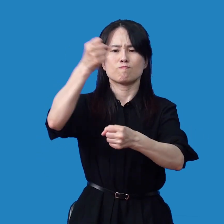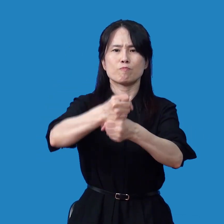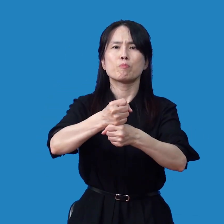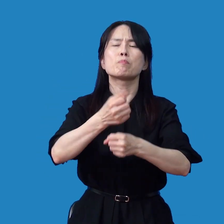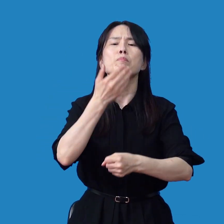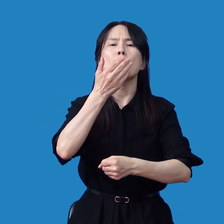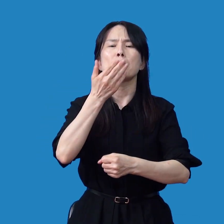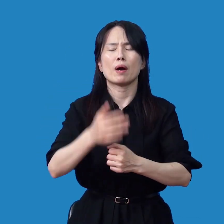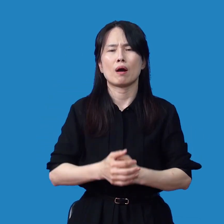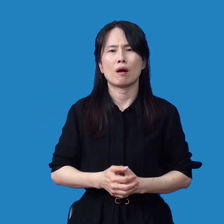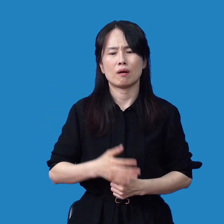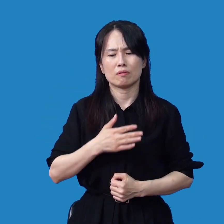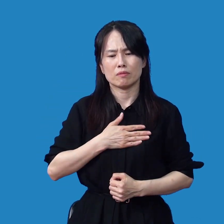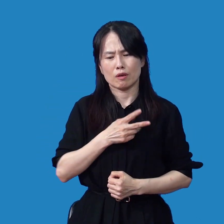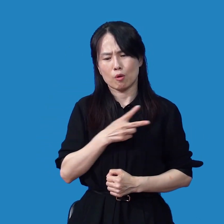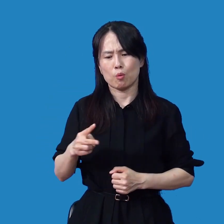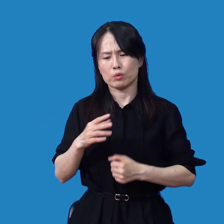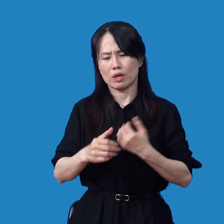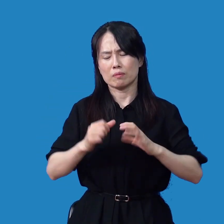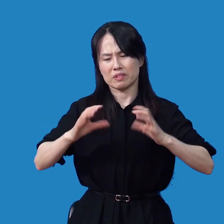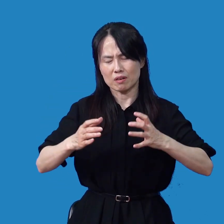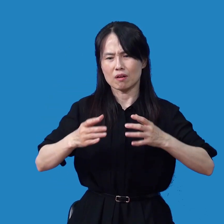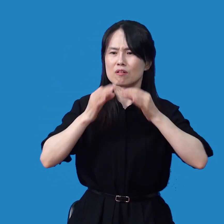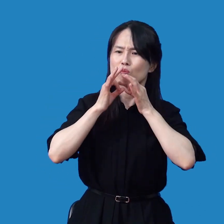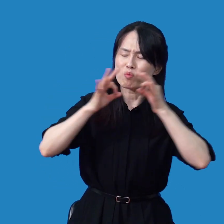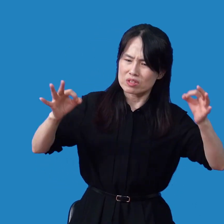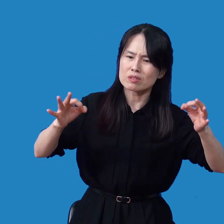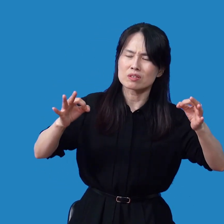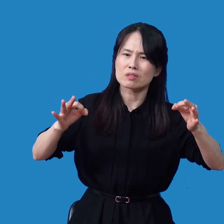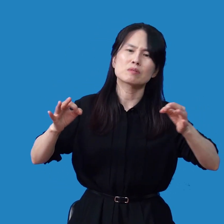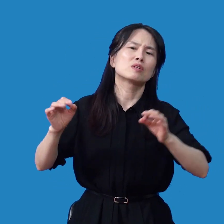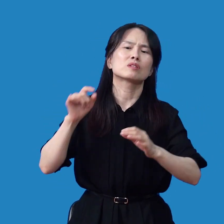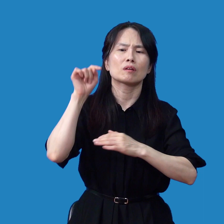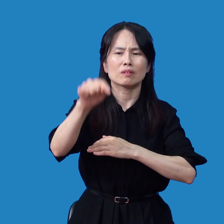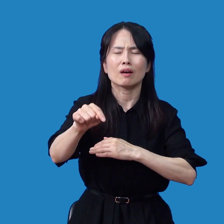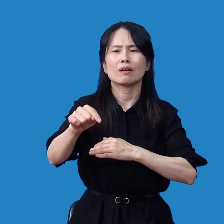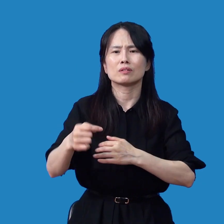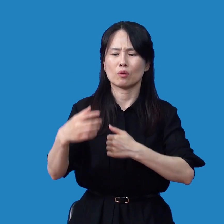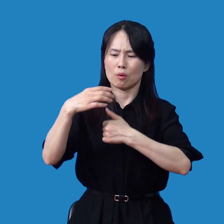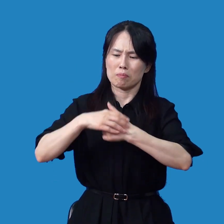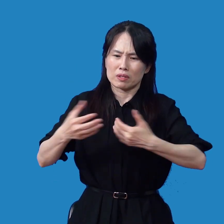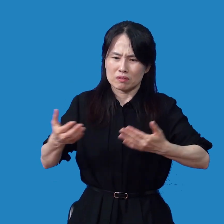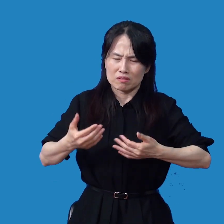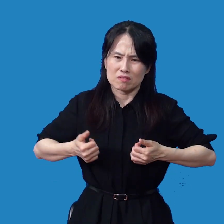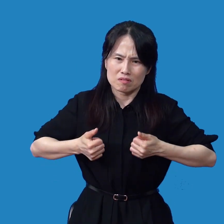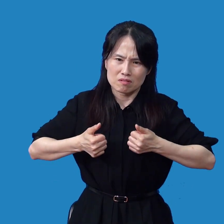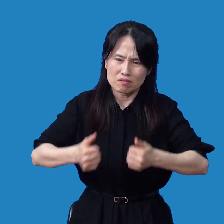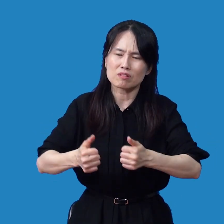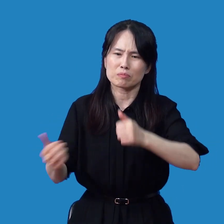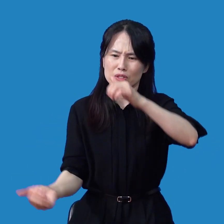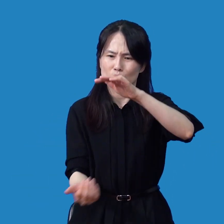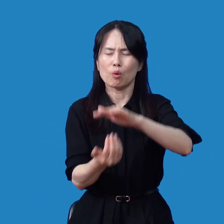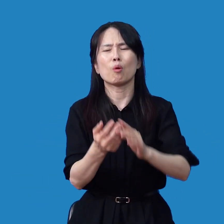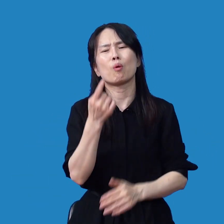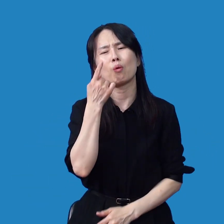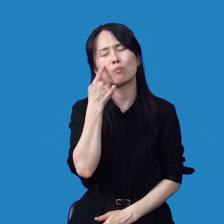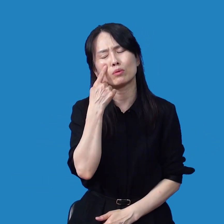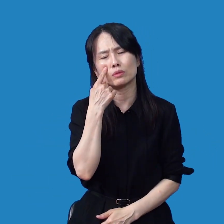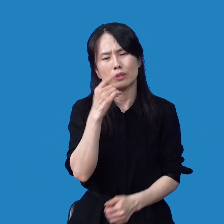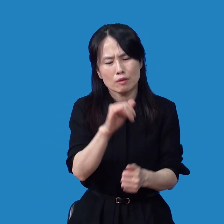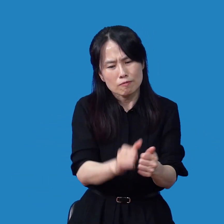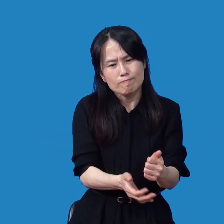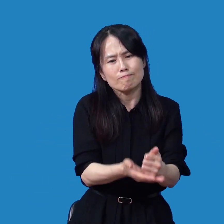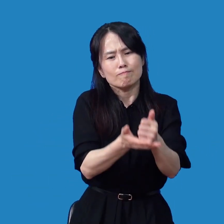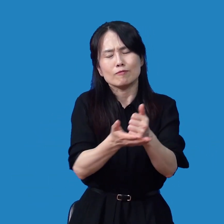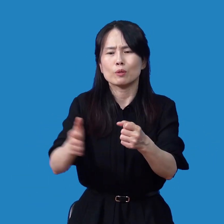바로 하나님의 나라인 것을 외치면서 나아가서 사명을 감당하는 것입니다. 섬기고